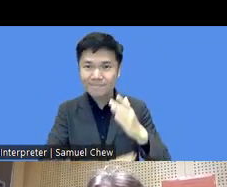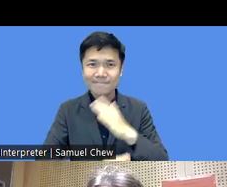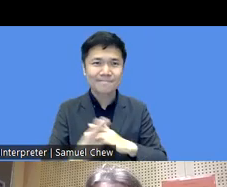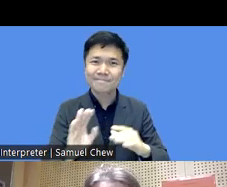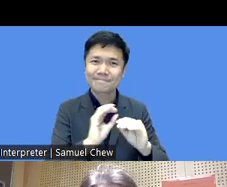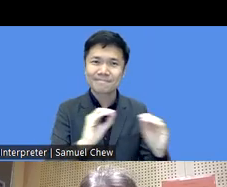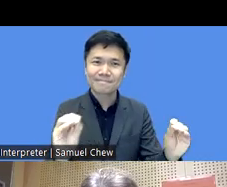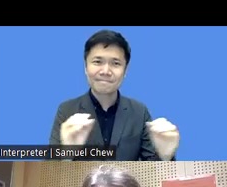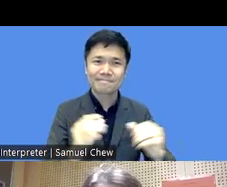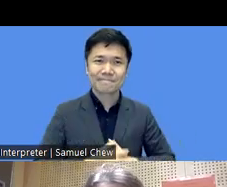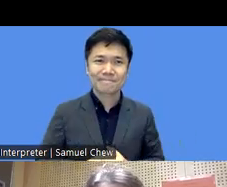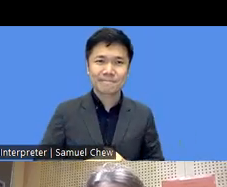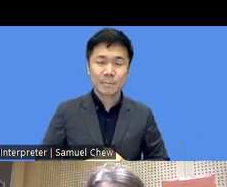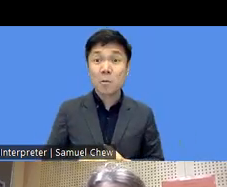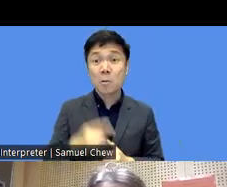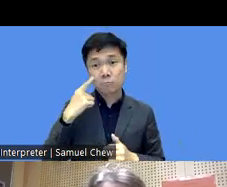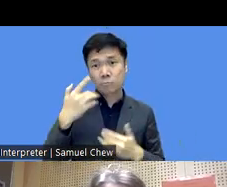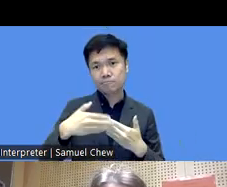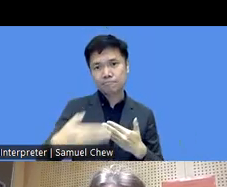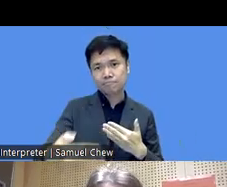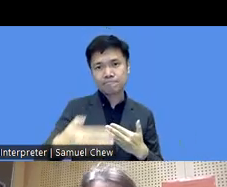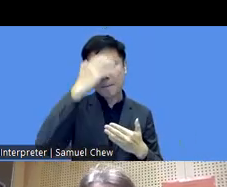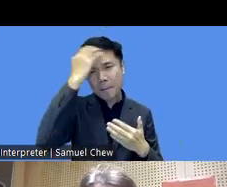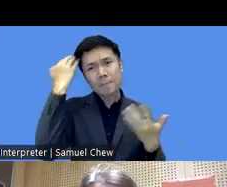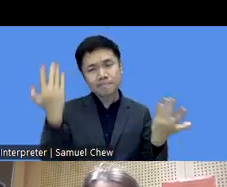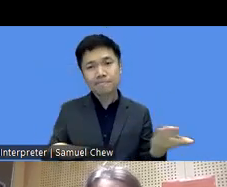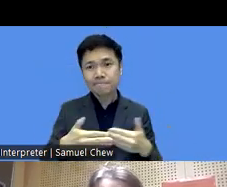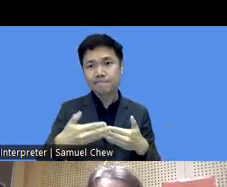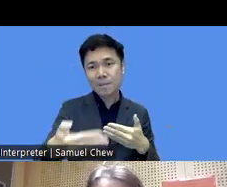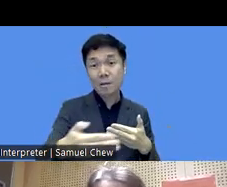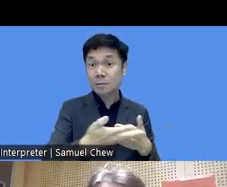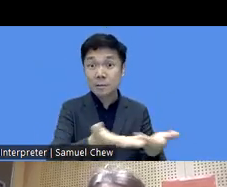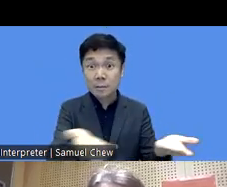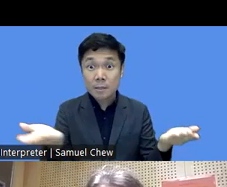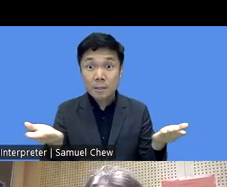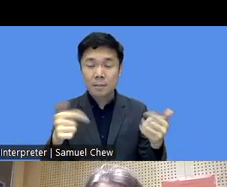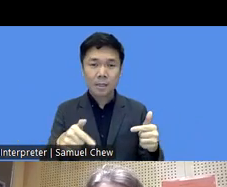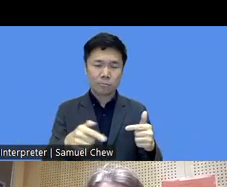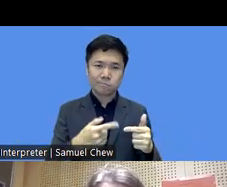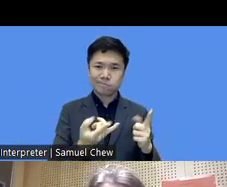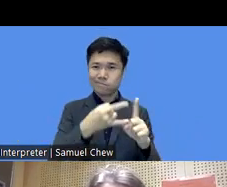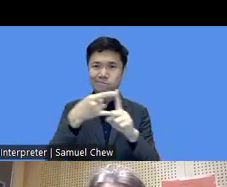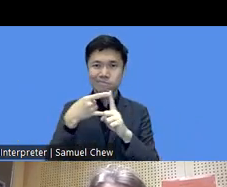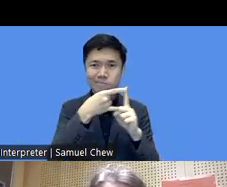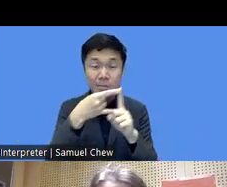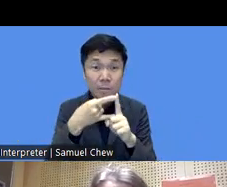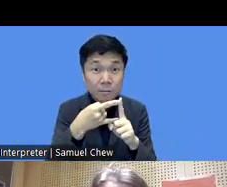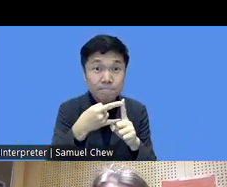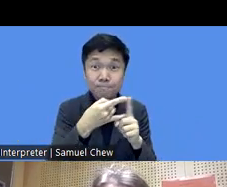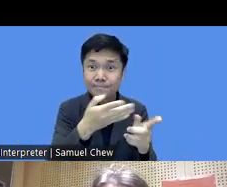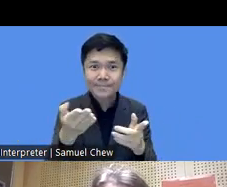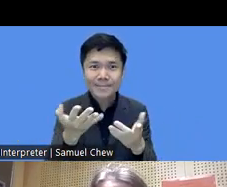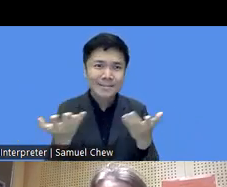go, and probably also a challenge for the group online right now. How can we make pledges more